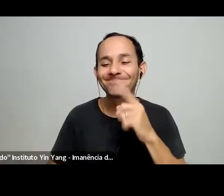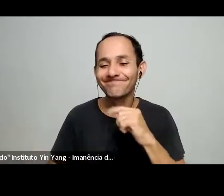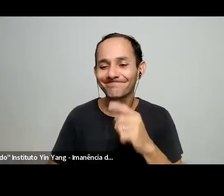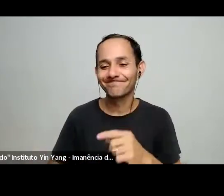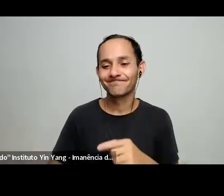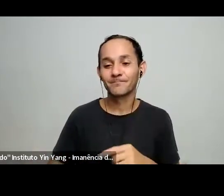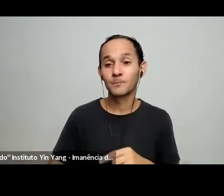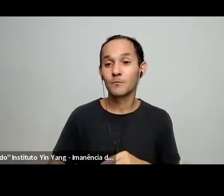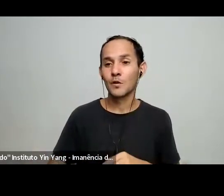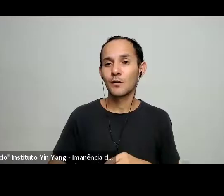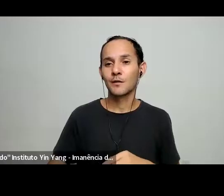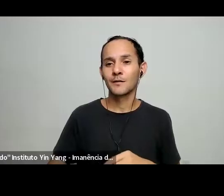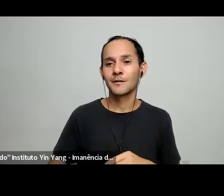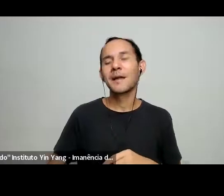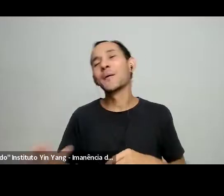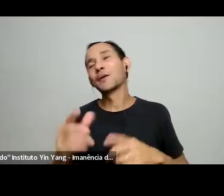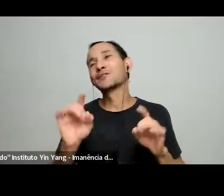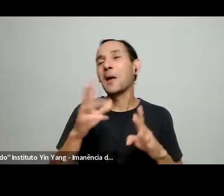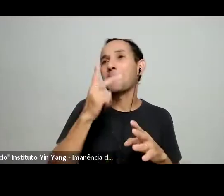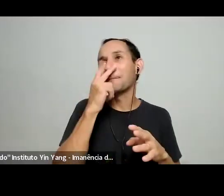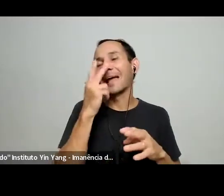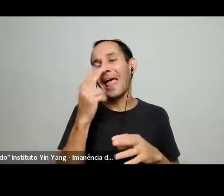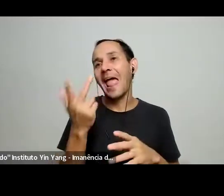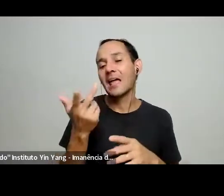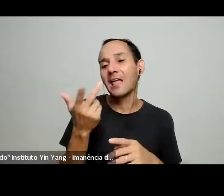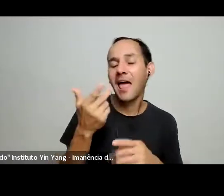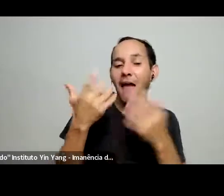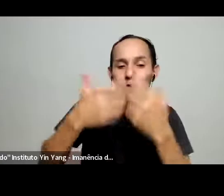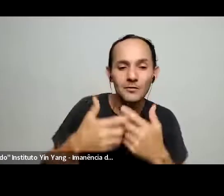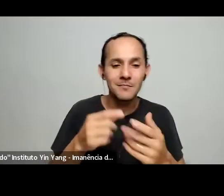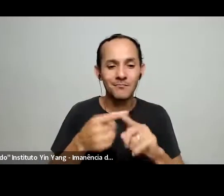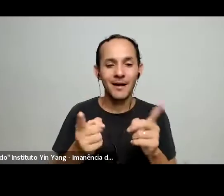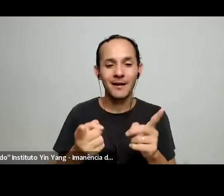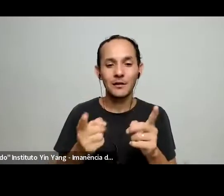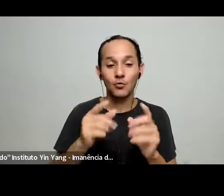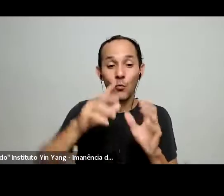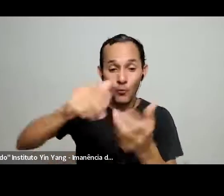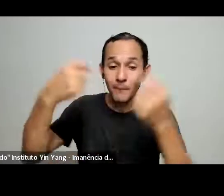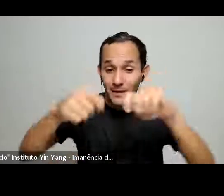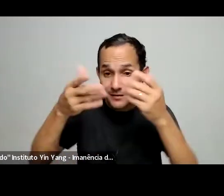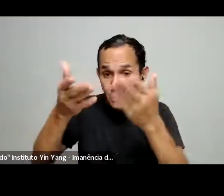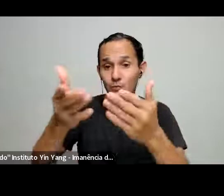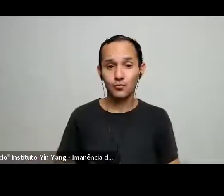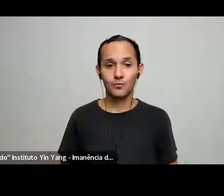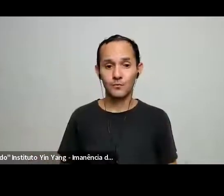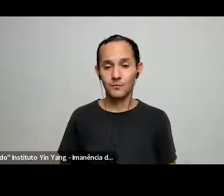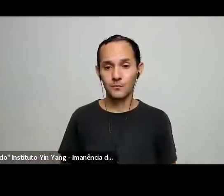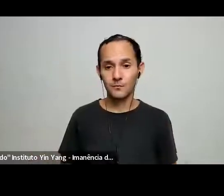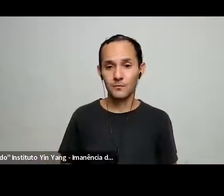só apenas parecer que isso funciona, né? Infelizmente, o mundo precisa disso, né? E eu acho que há